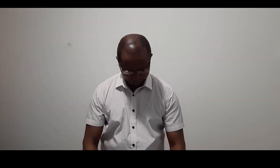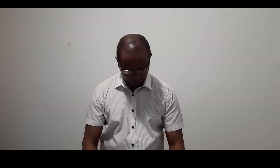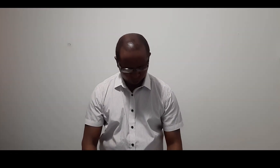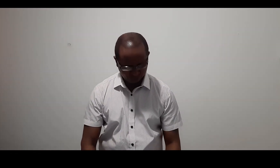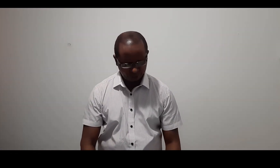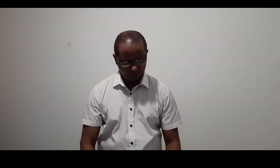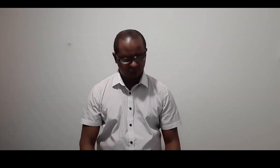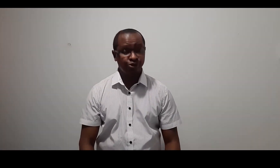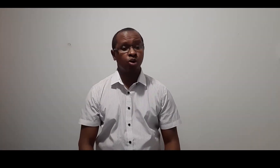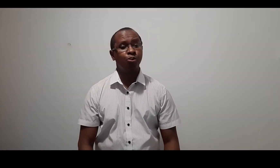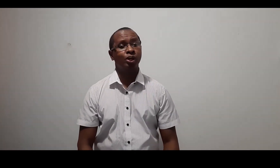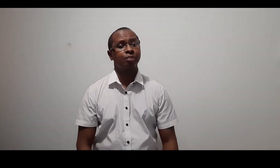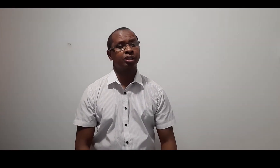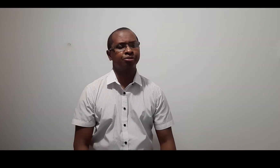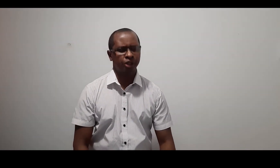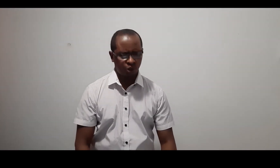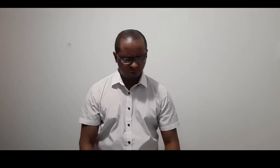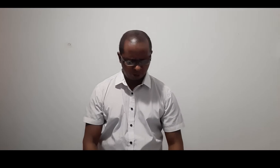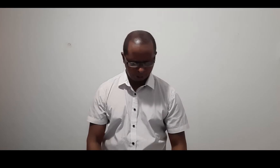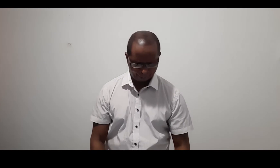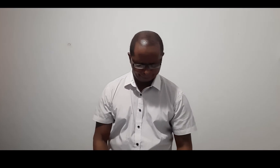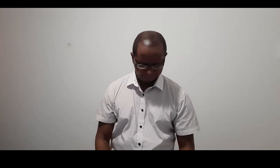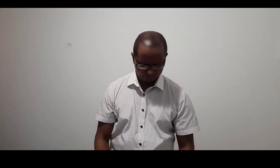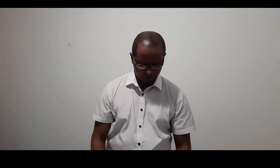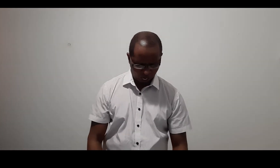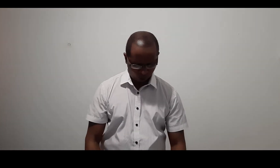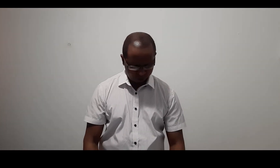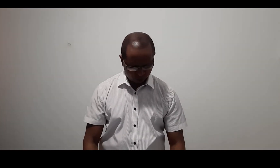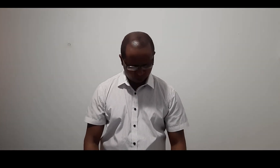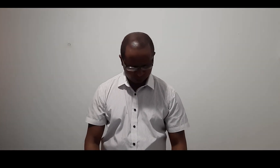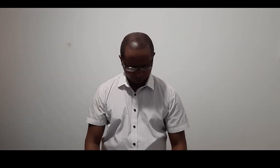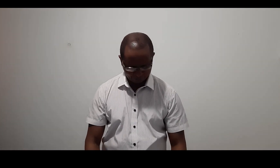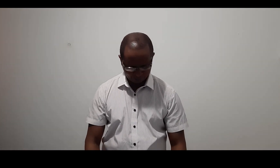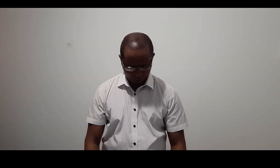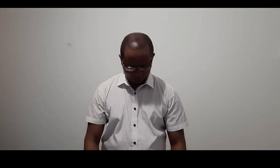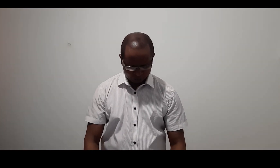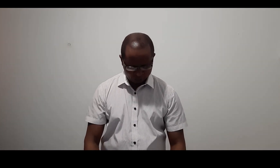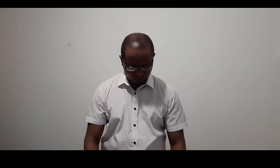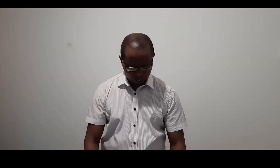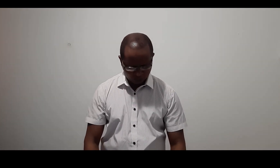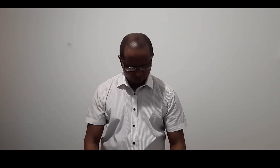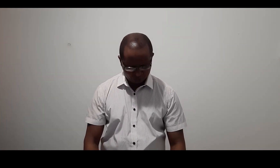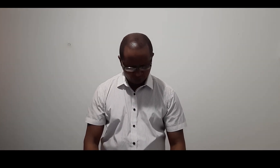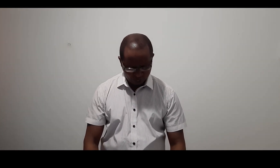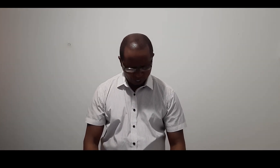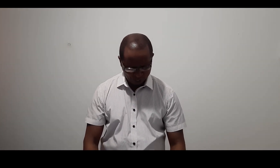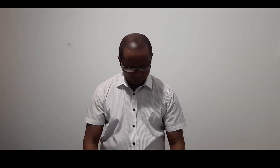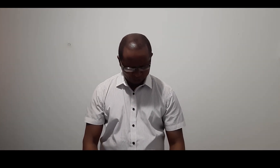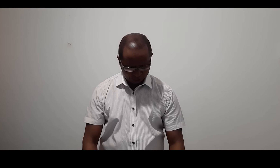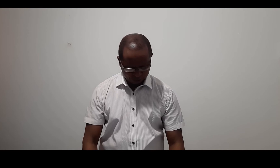Marka toko fafito ny andiny faharoapolo ka hatramin'ny andiny fahatelo ambyroapolo. Ary hoy Jesosy, zay mivoaka avy amin'ny olona de zany